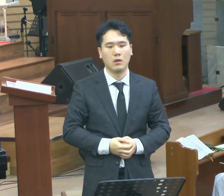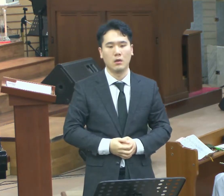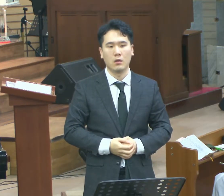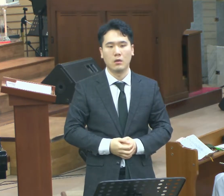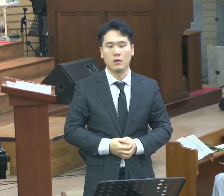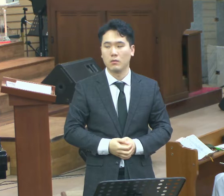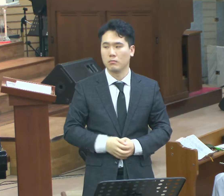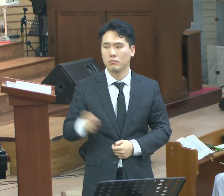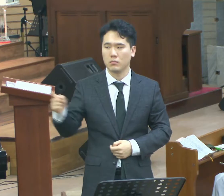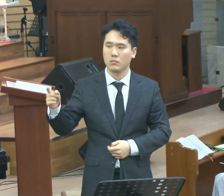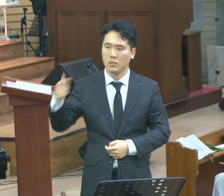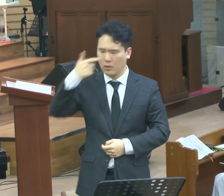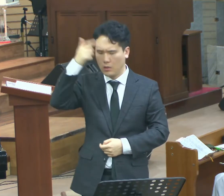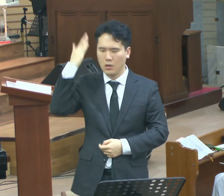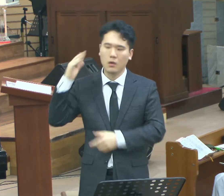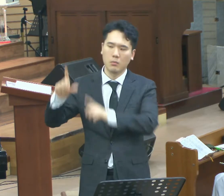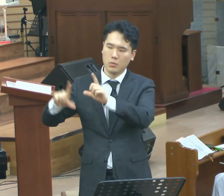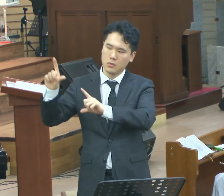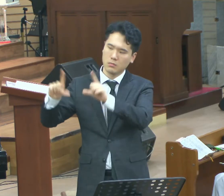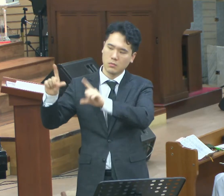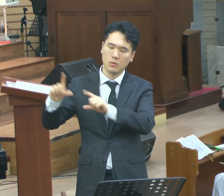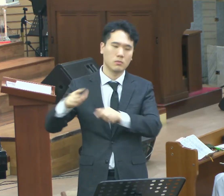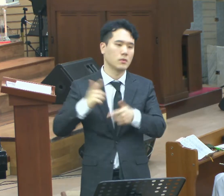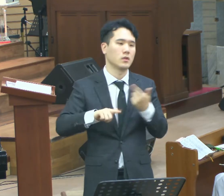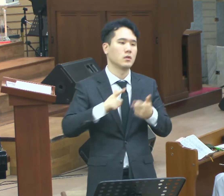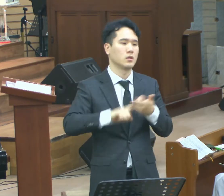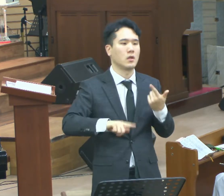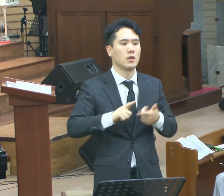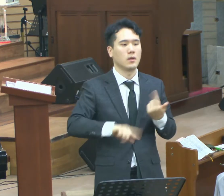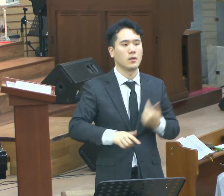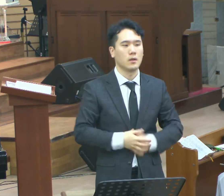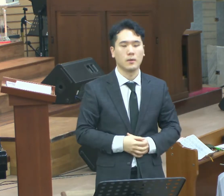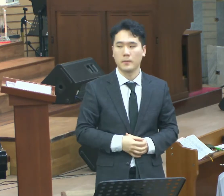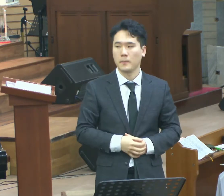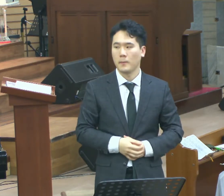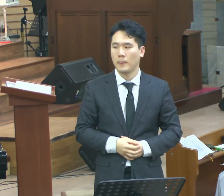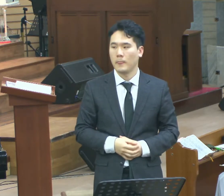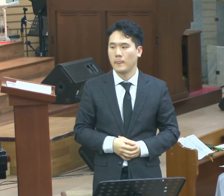가지 상황이 바뀌었어요. 더 많이 세워야 돼요. 올해 많이 세울 거예요.